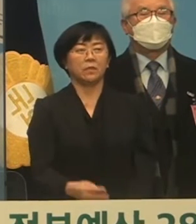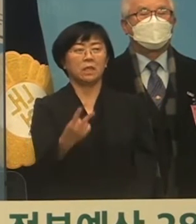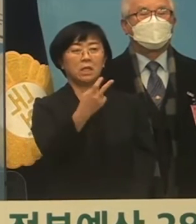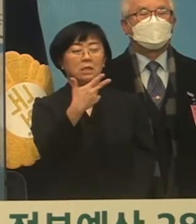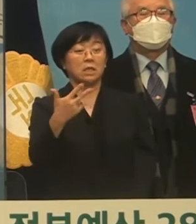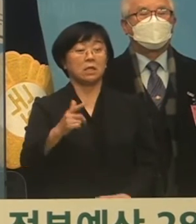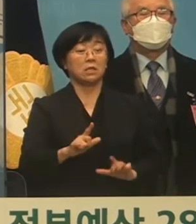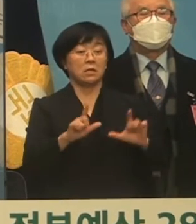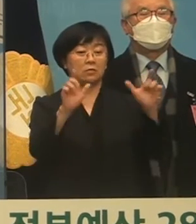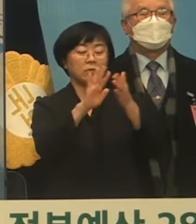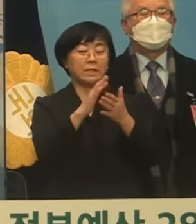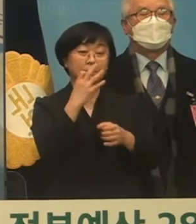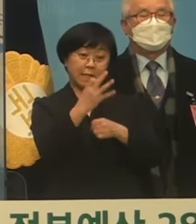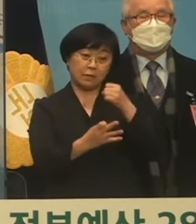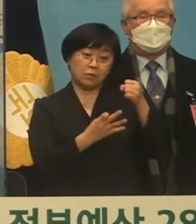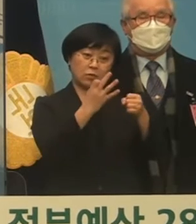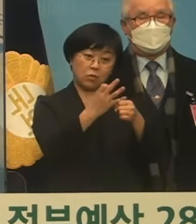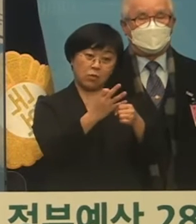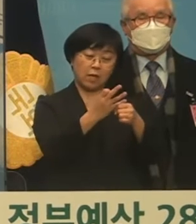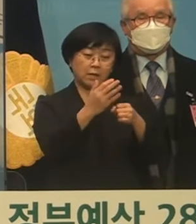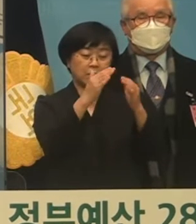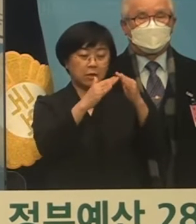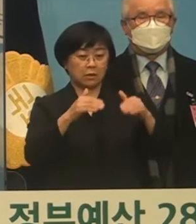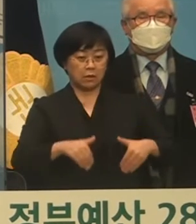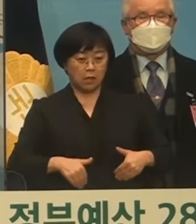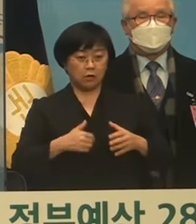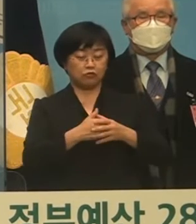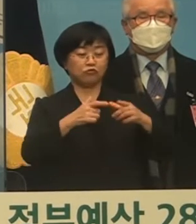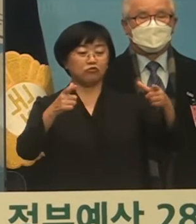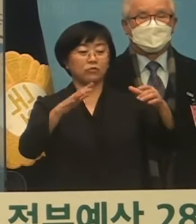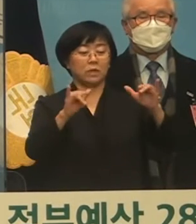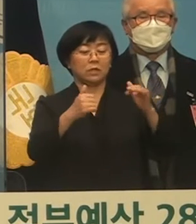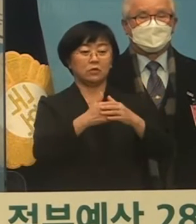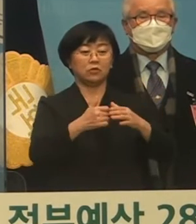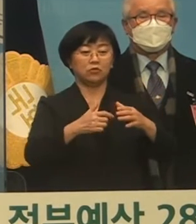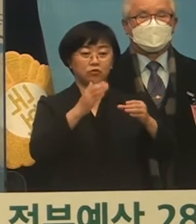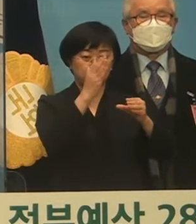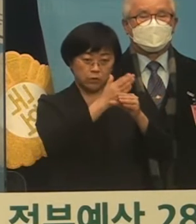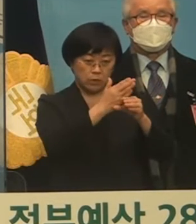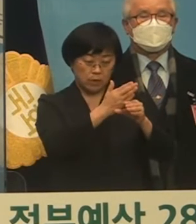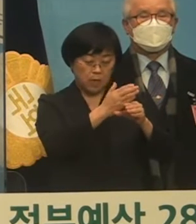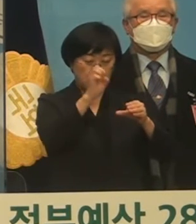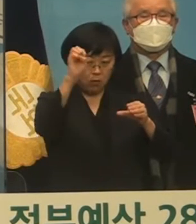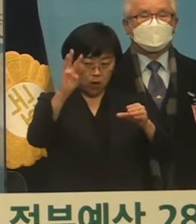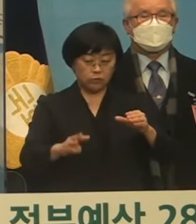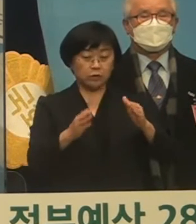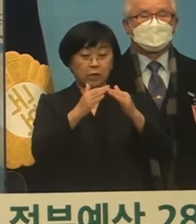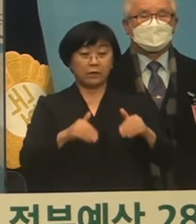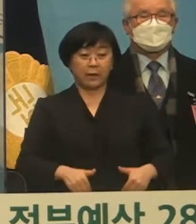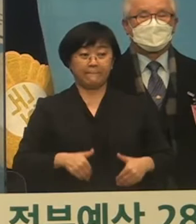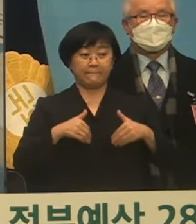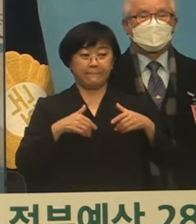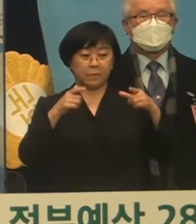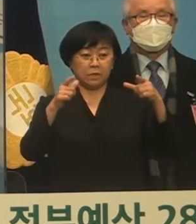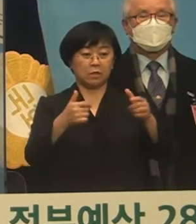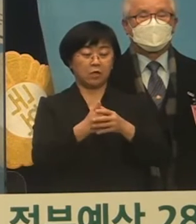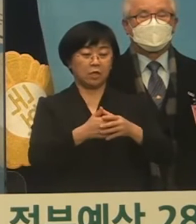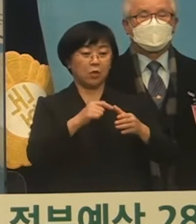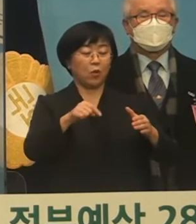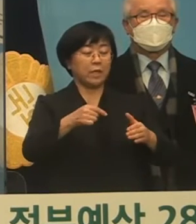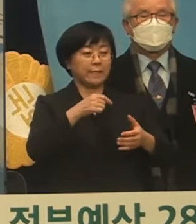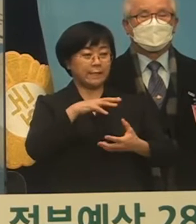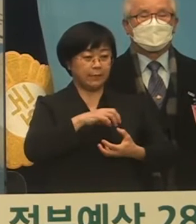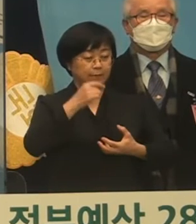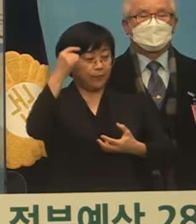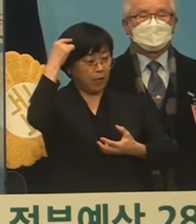2007년 이후 14년 동안 전남 장성 국민을 중심으로 한 광주 전남 지역민들은